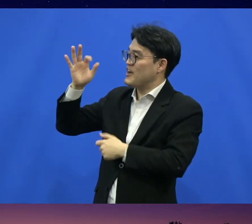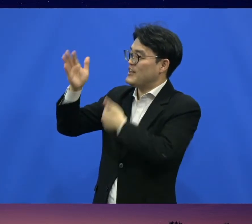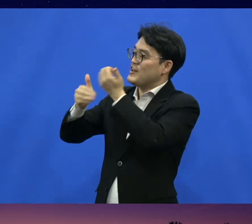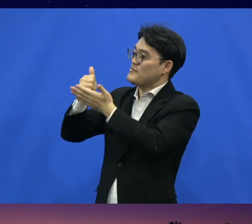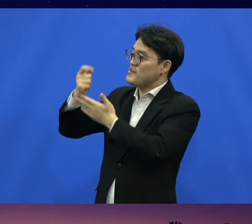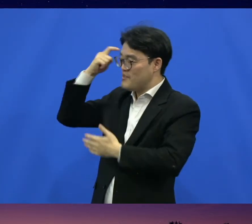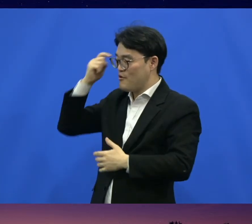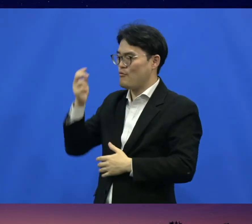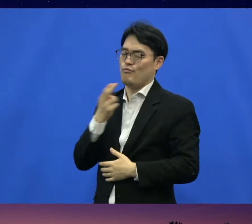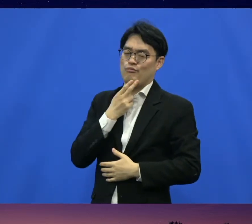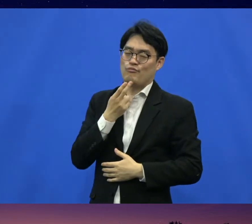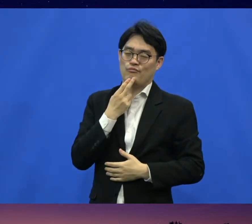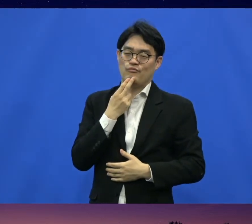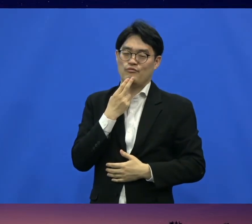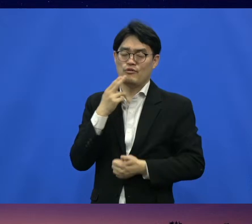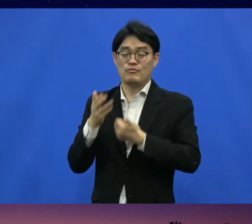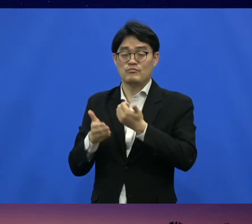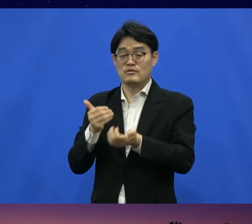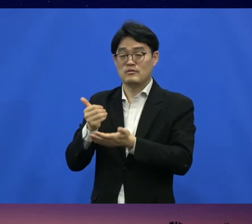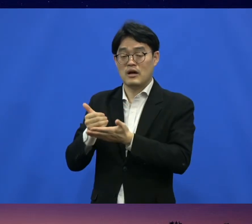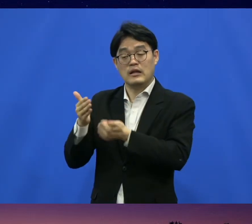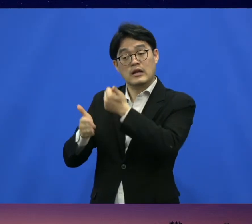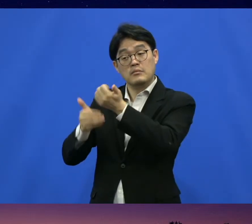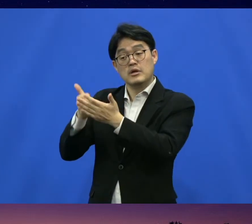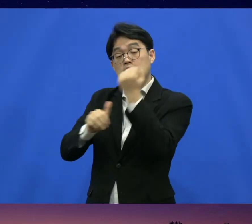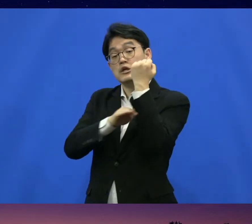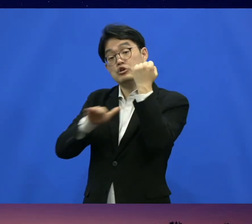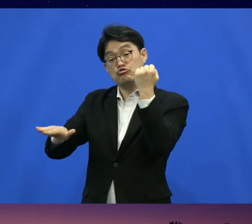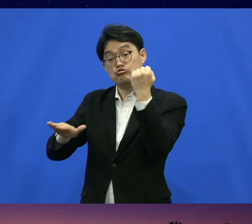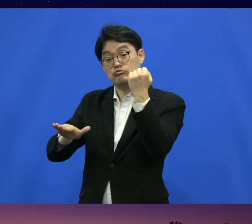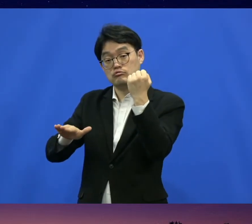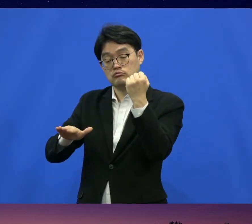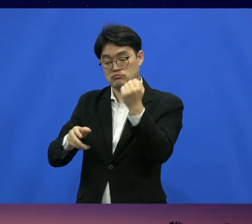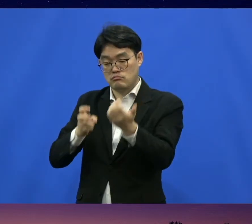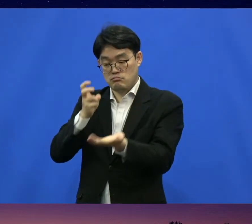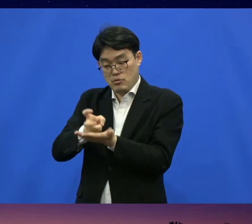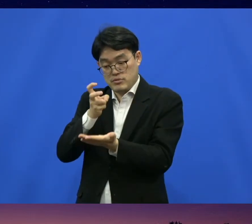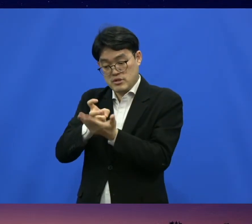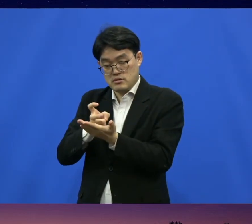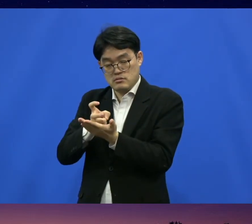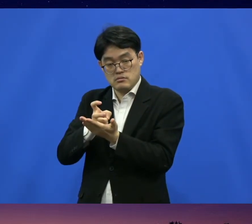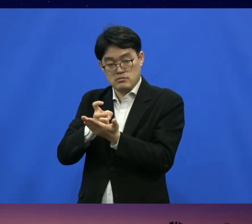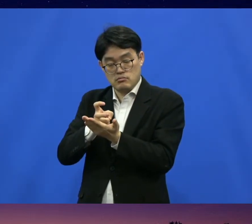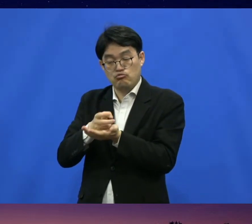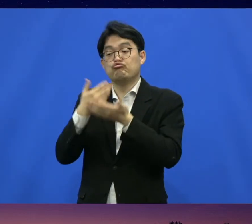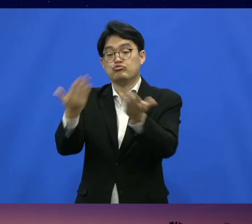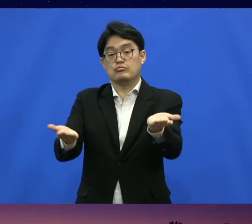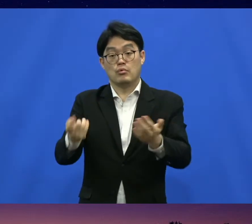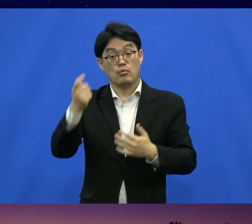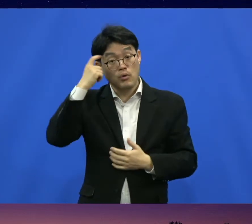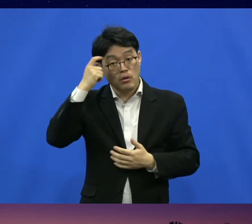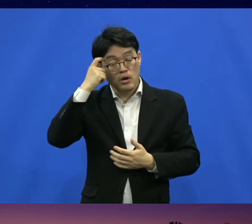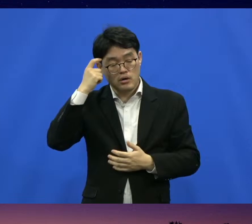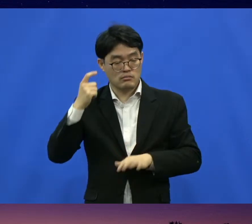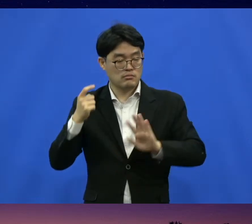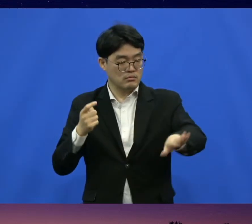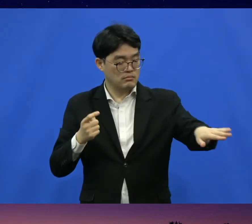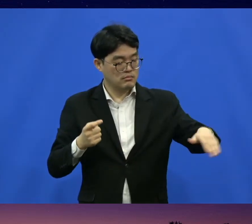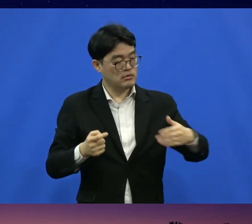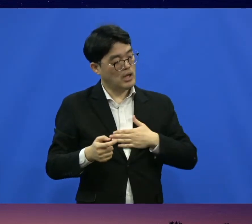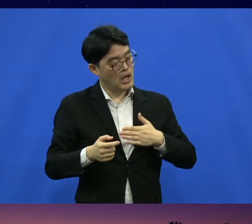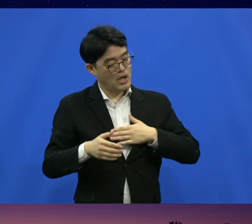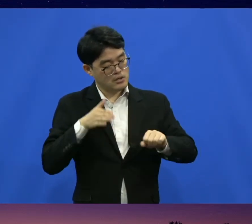기준을 정하신 이유가 뭘까요? 내 방식으로 하라는 거예요. 왜? 하나님의 방식으로 하는 거죠. 에덴